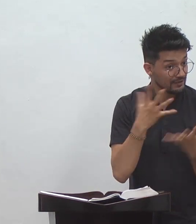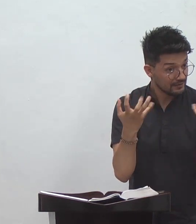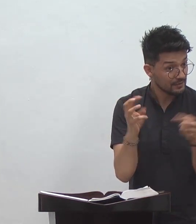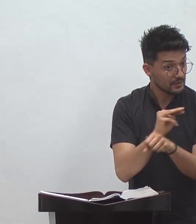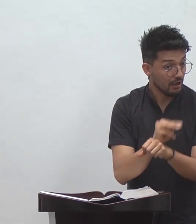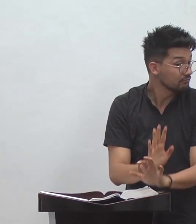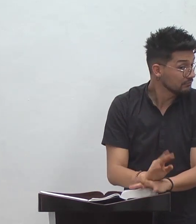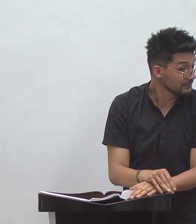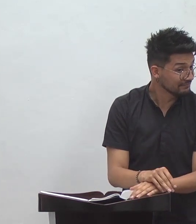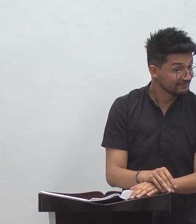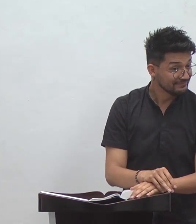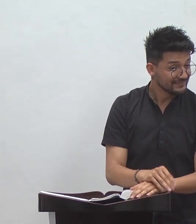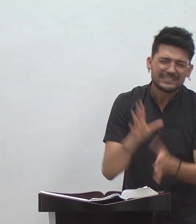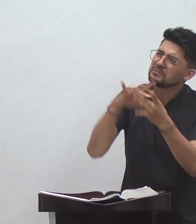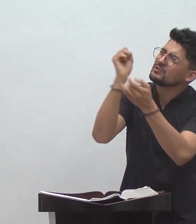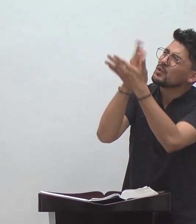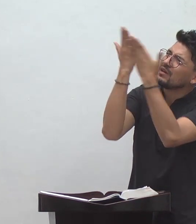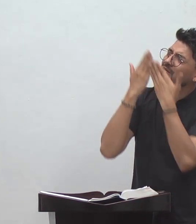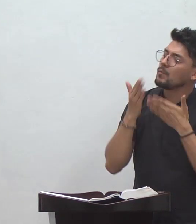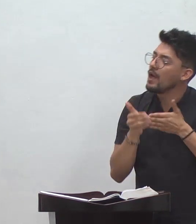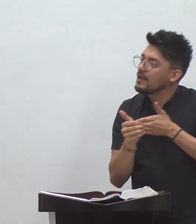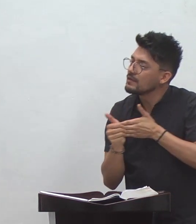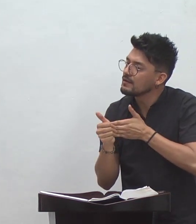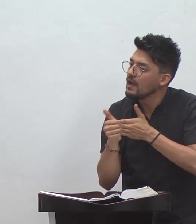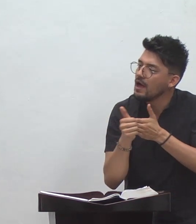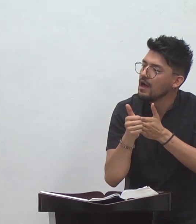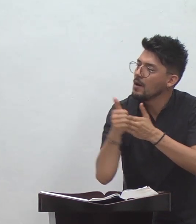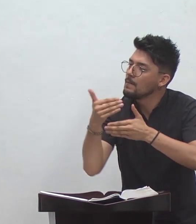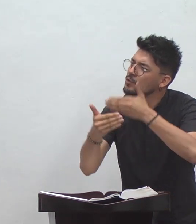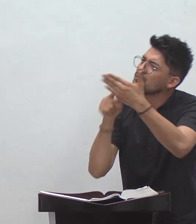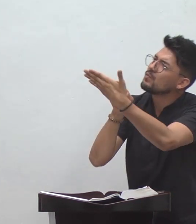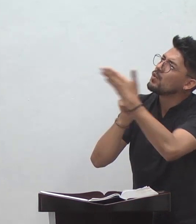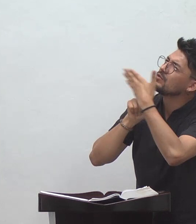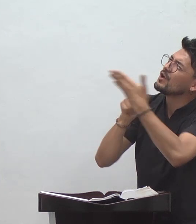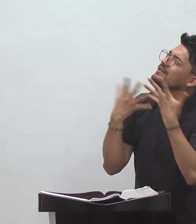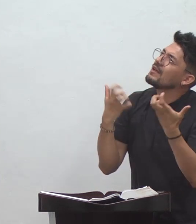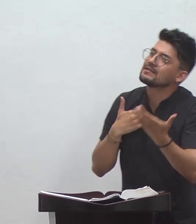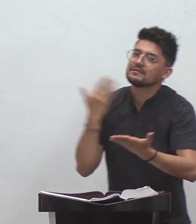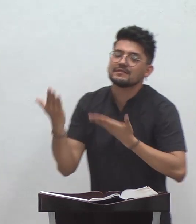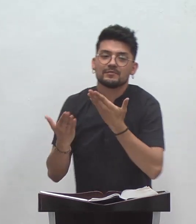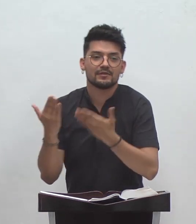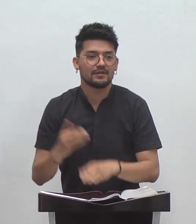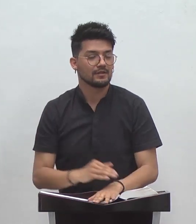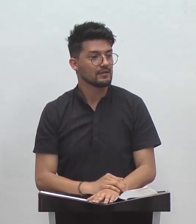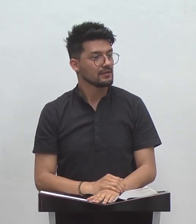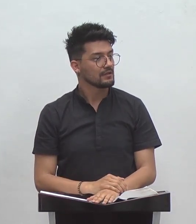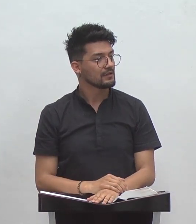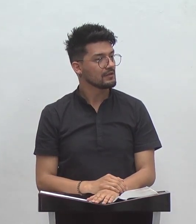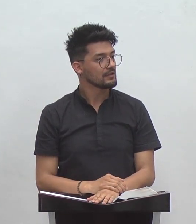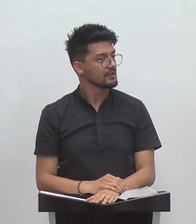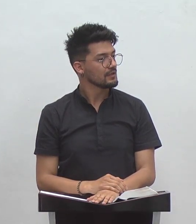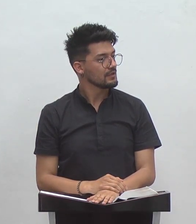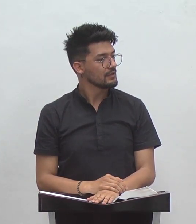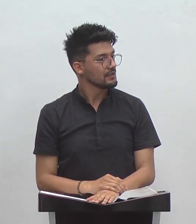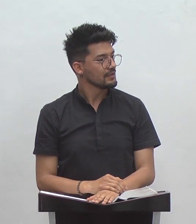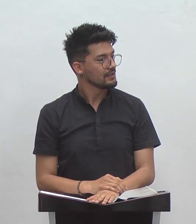de señas. Si usted quiere trabajar con los sordos, bienvenido sea. Que el Espíritu Santo le esté guiando en dónde debe usted